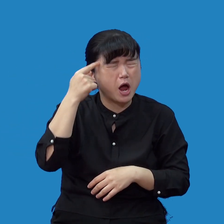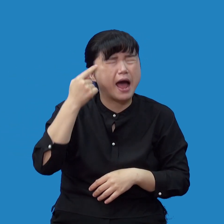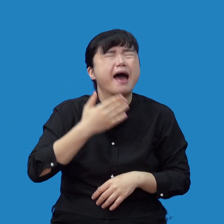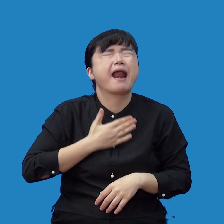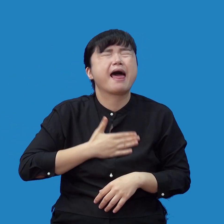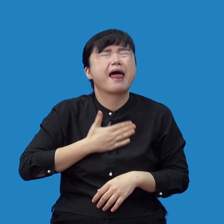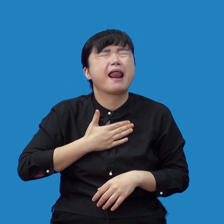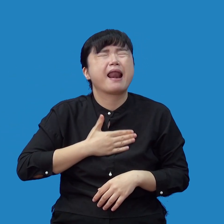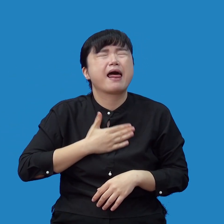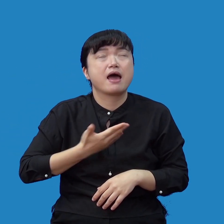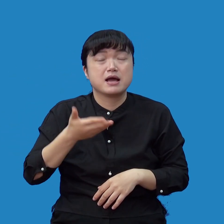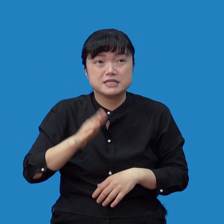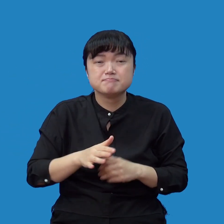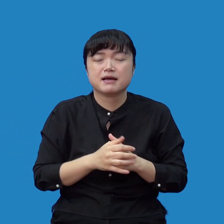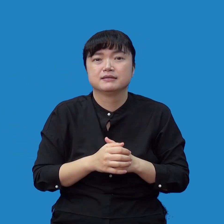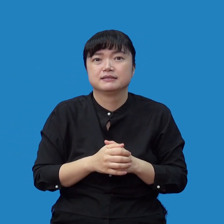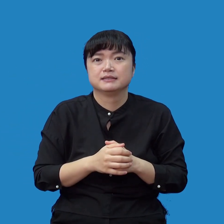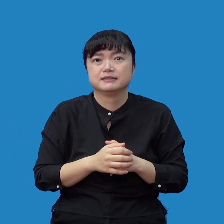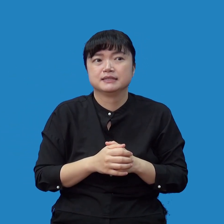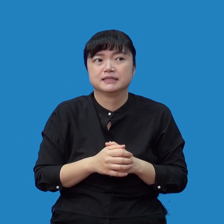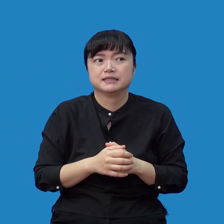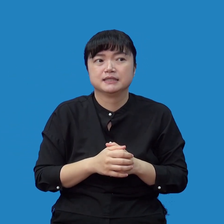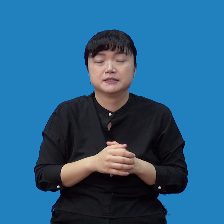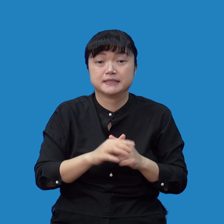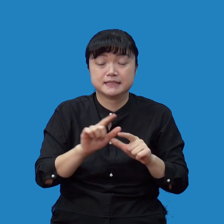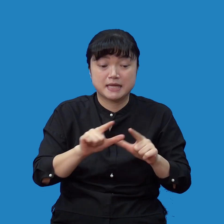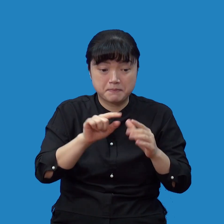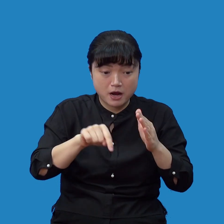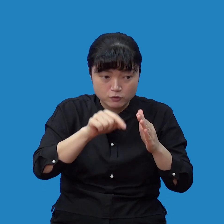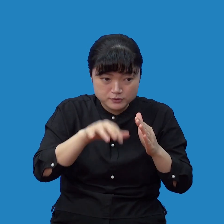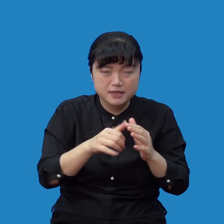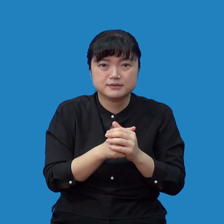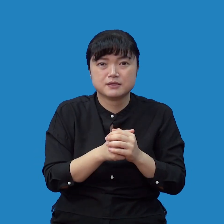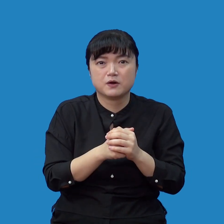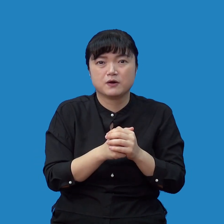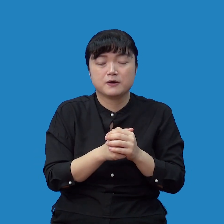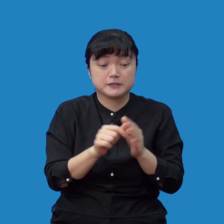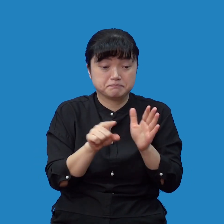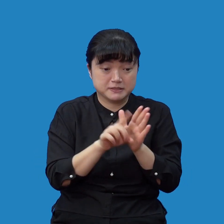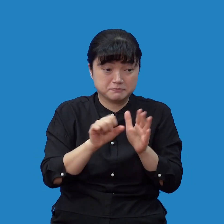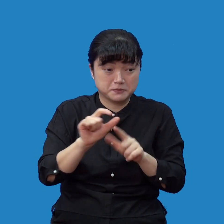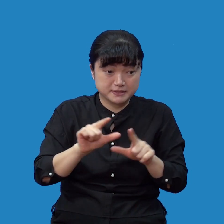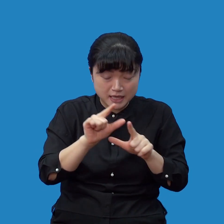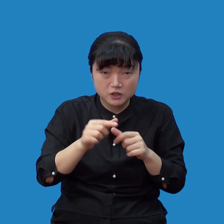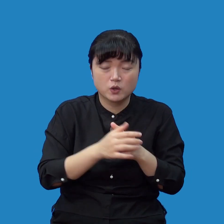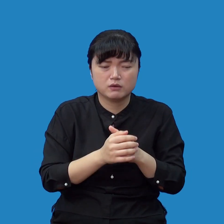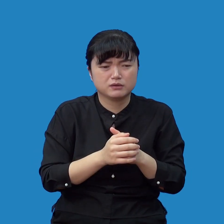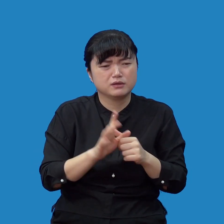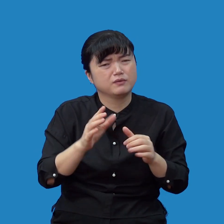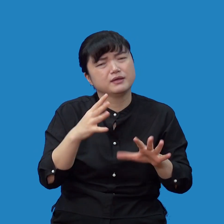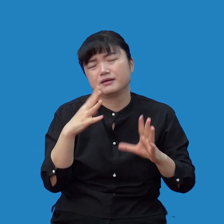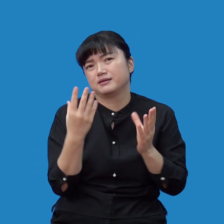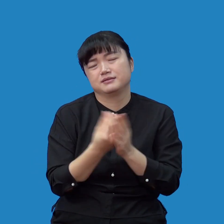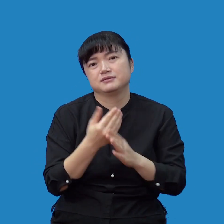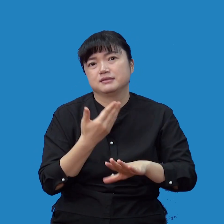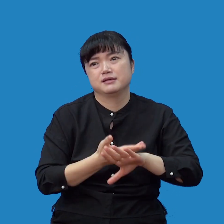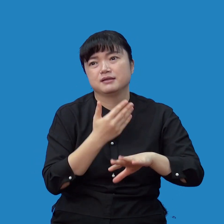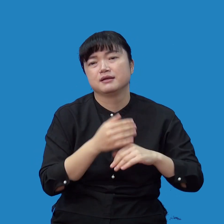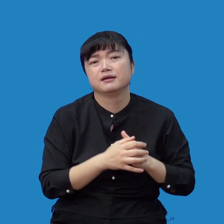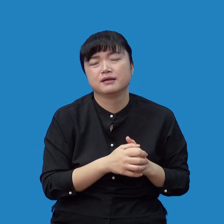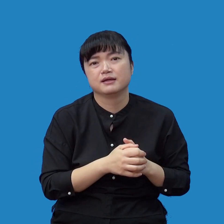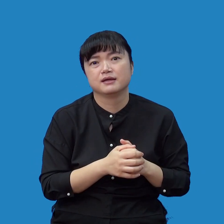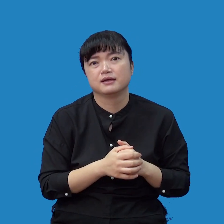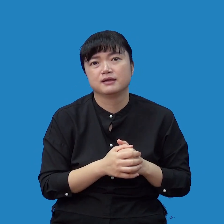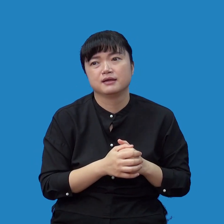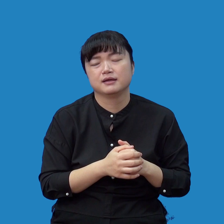있습니다. 그런데 실제로 우리 삶에서 그 믿음으로 살아가는 것은 또 전혀 다른 문제입니다.